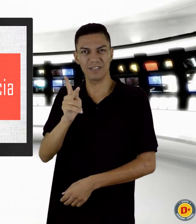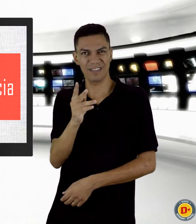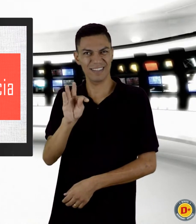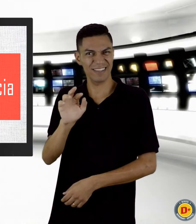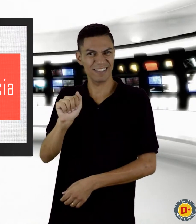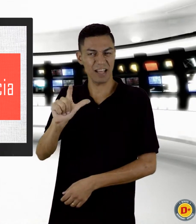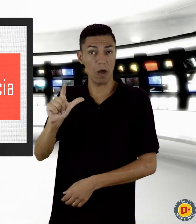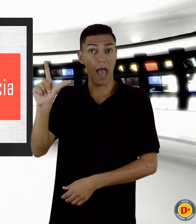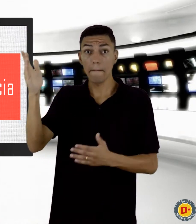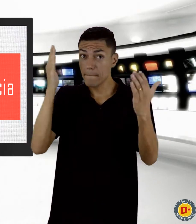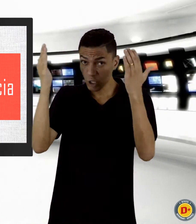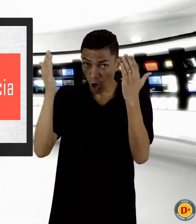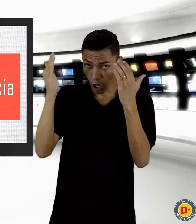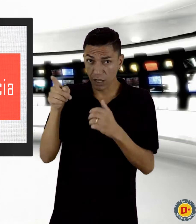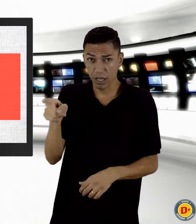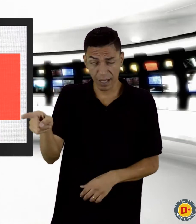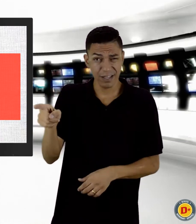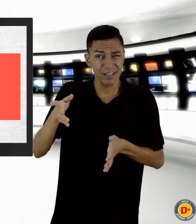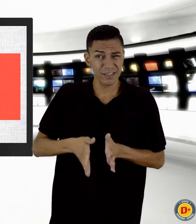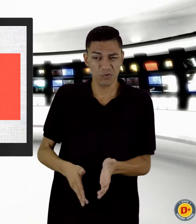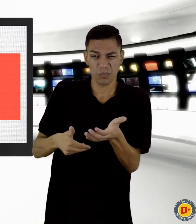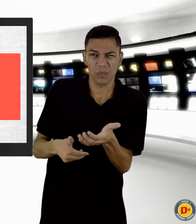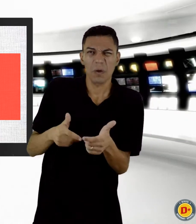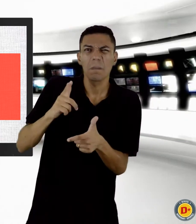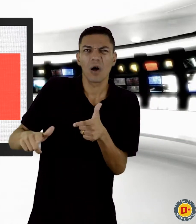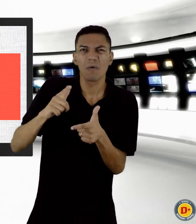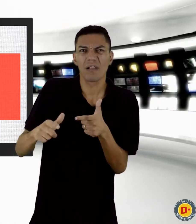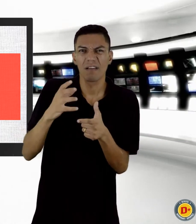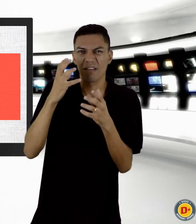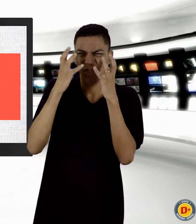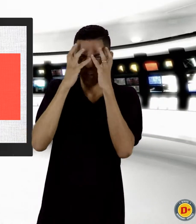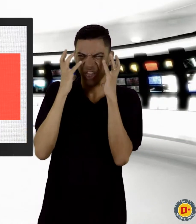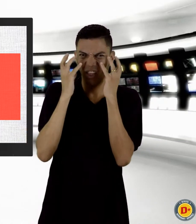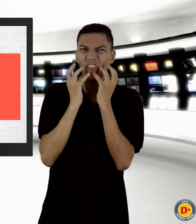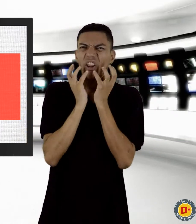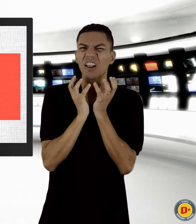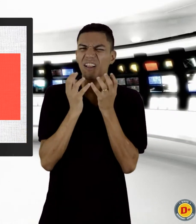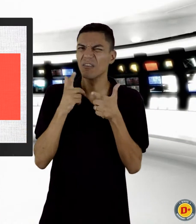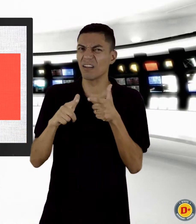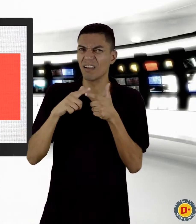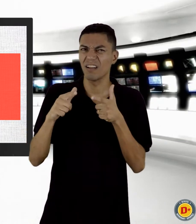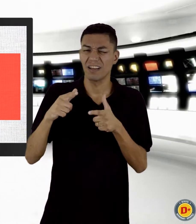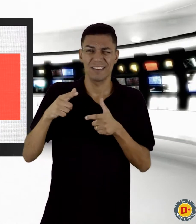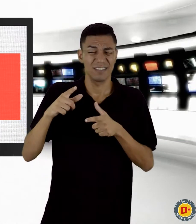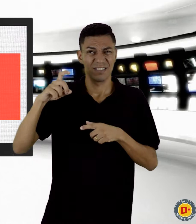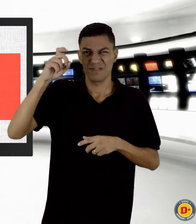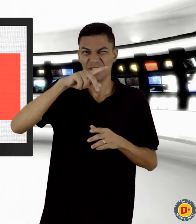crônicas. Ela nasceu com fibromatose hialina juvenil, uma condição genética rara